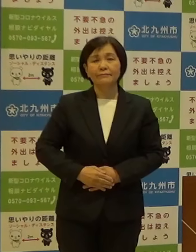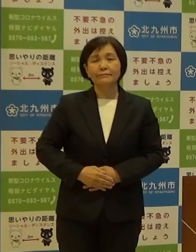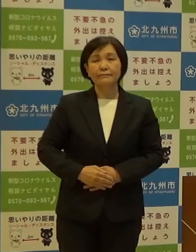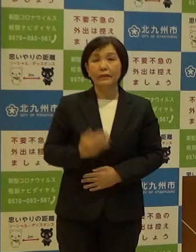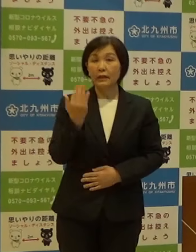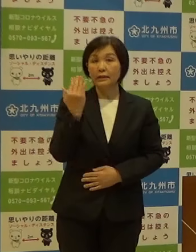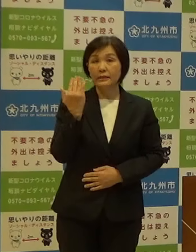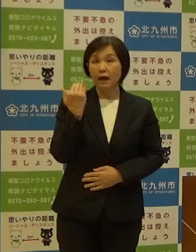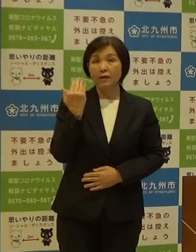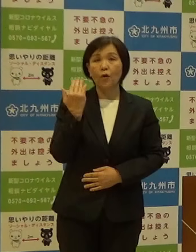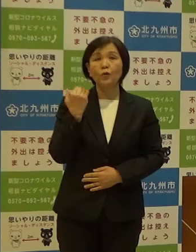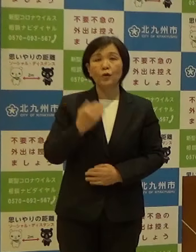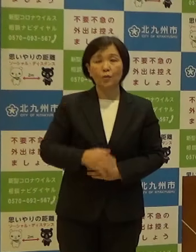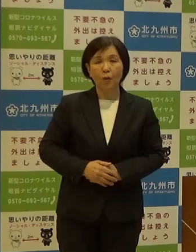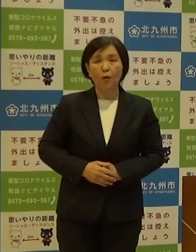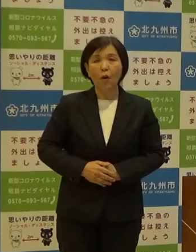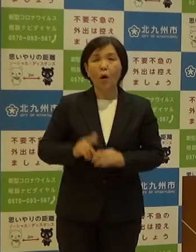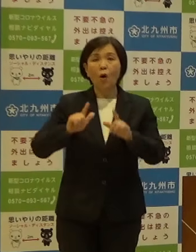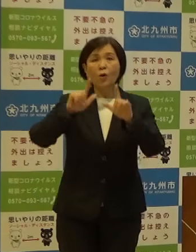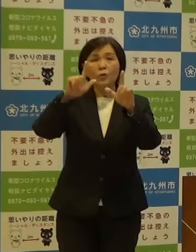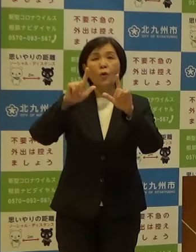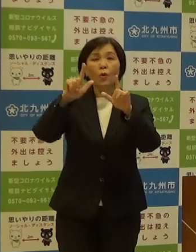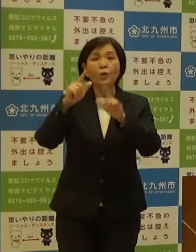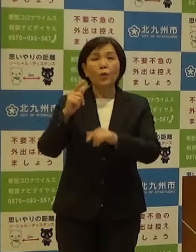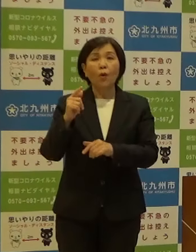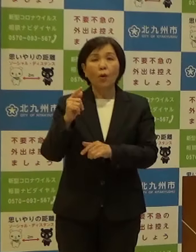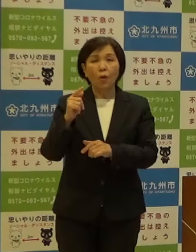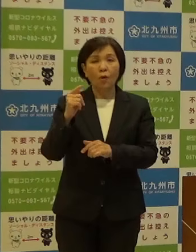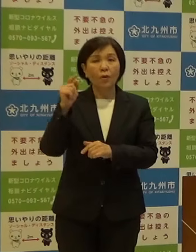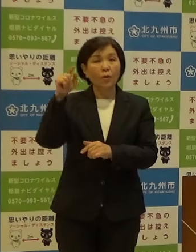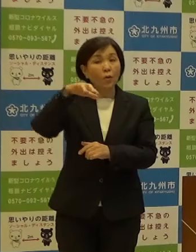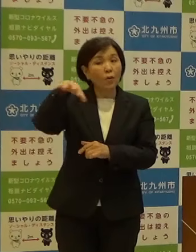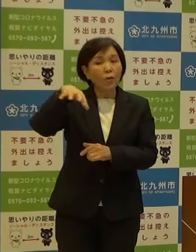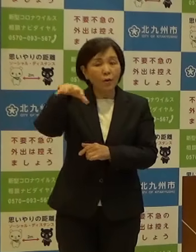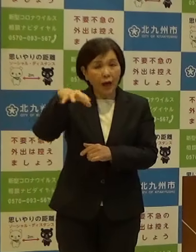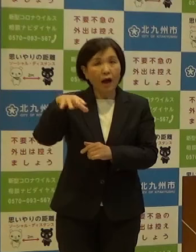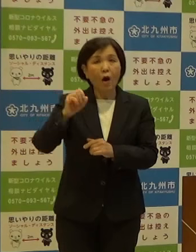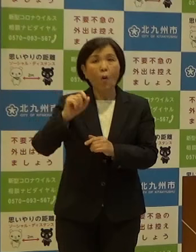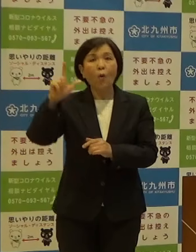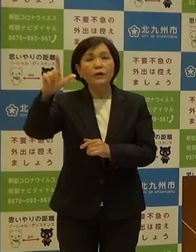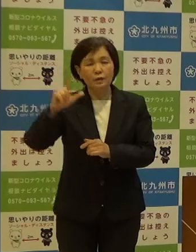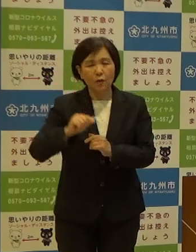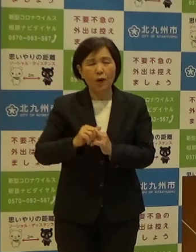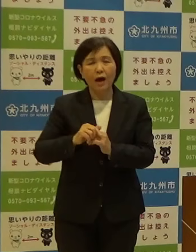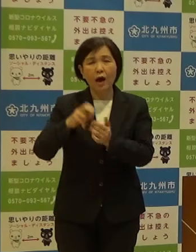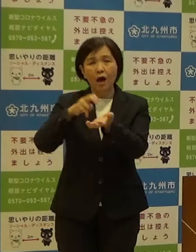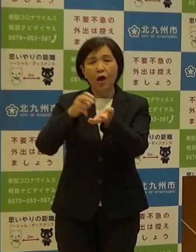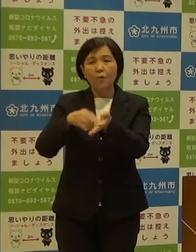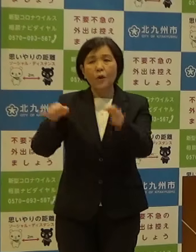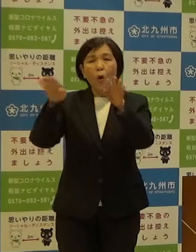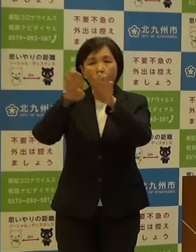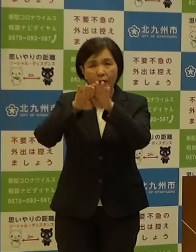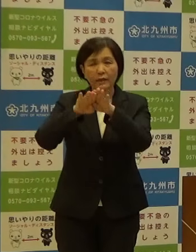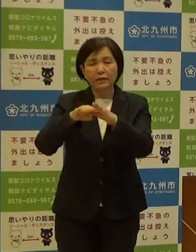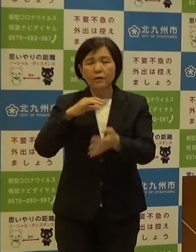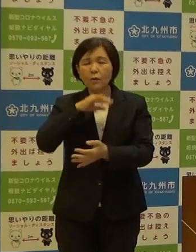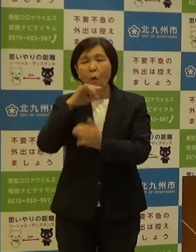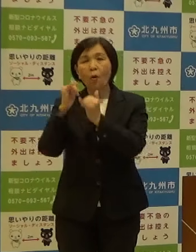先ほども、東京が多いのは、この病院、高齢者施設というところ